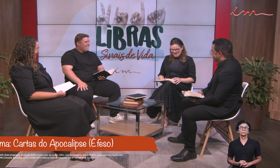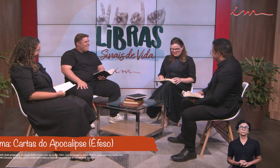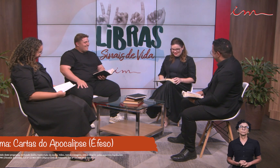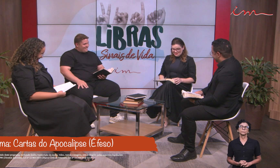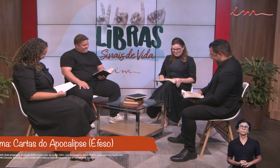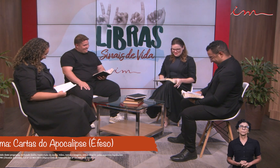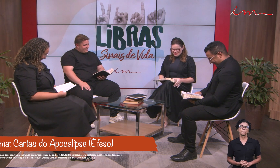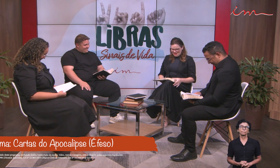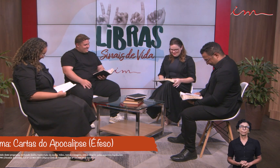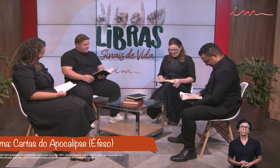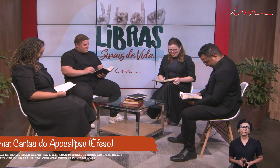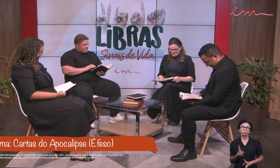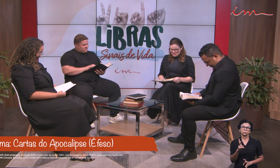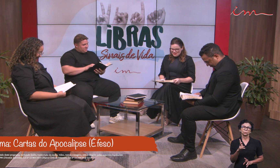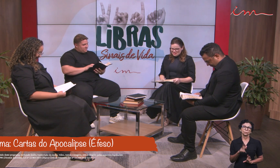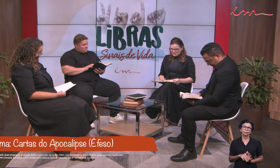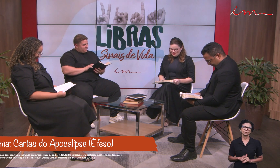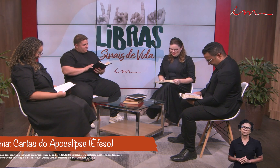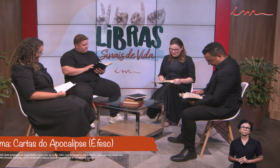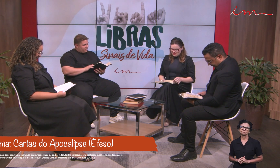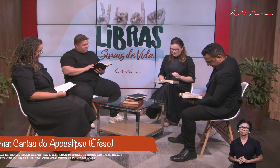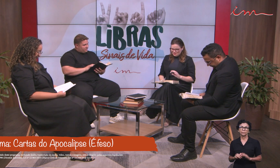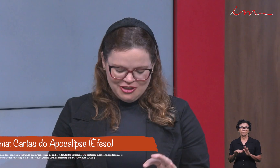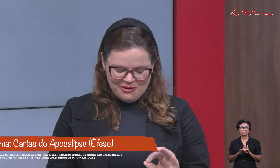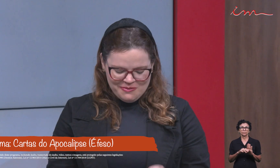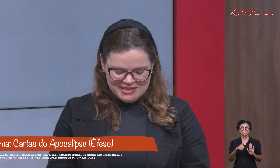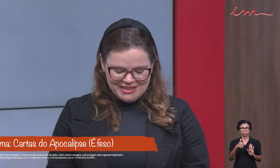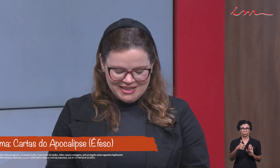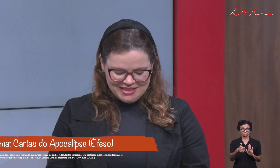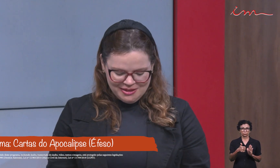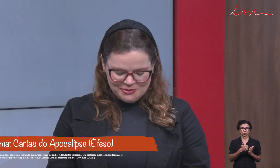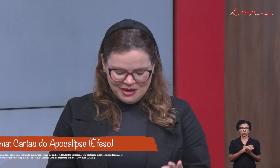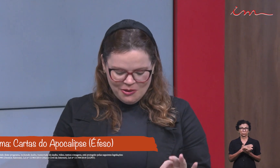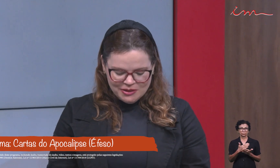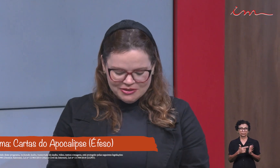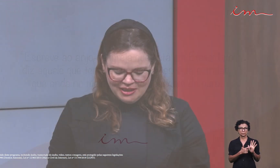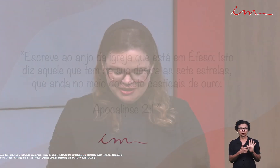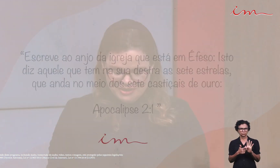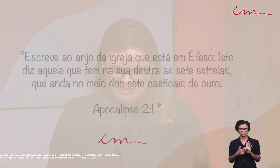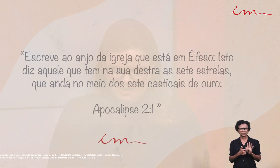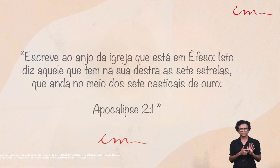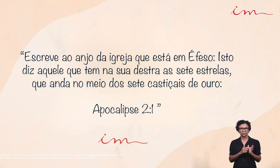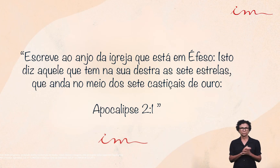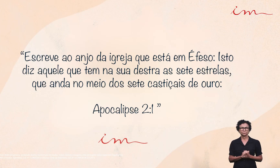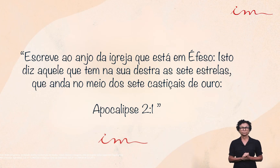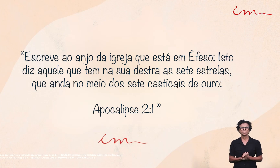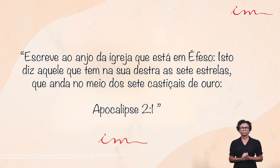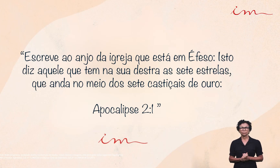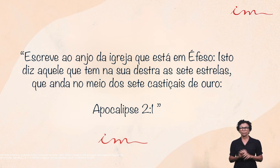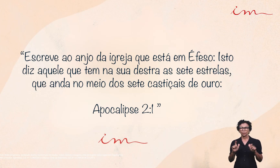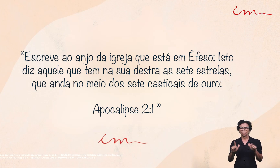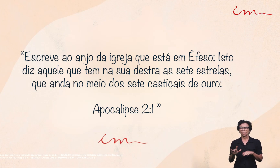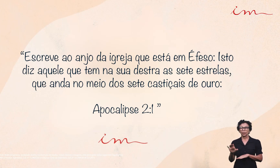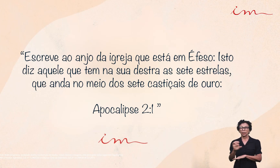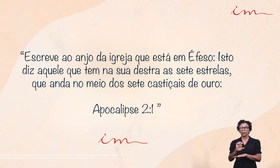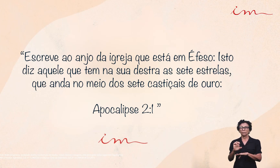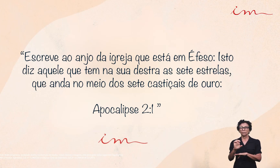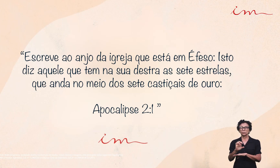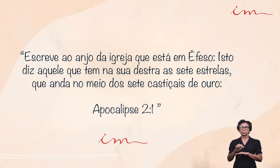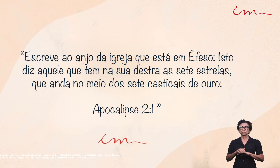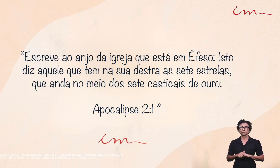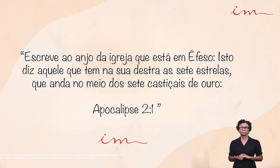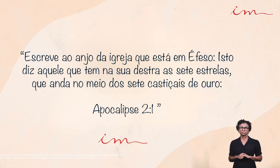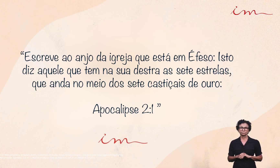né? Então vamos lá. No versículo 1, já começa trazendo: ao anjo da igreja em Éfeso, escreve. Nós